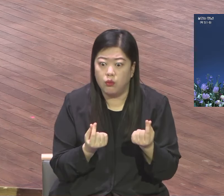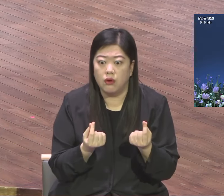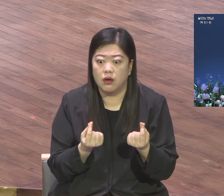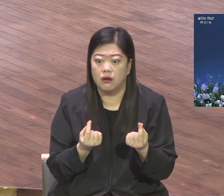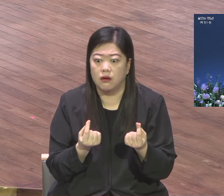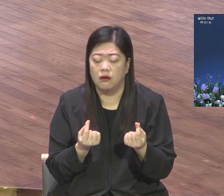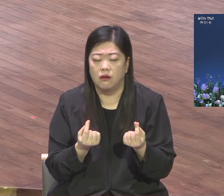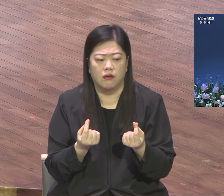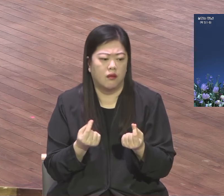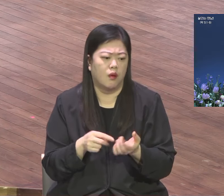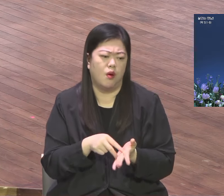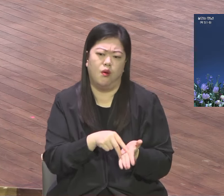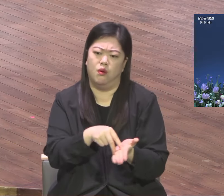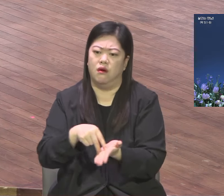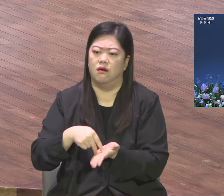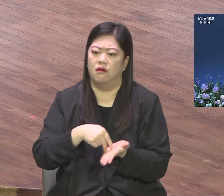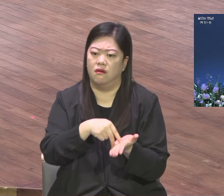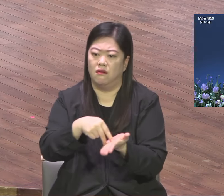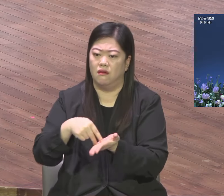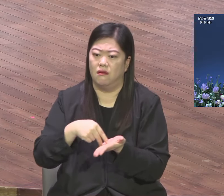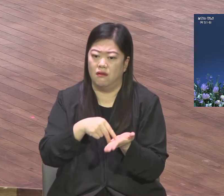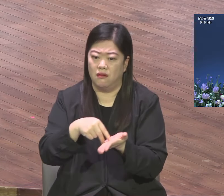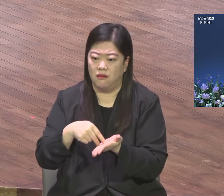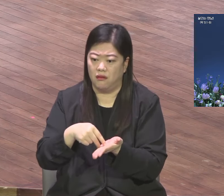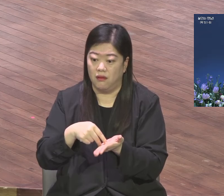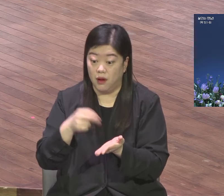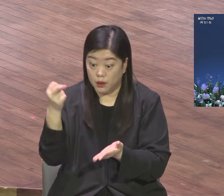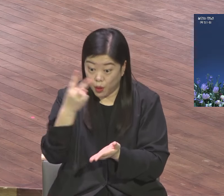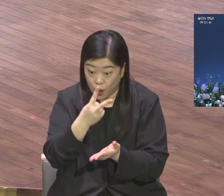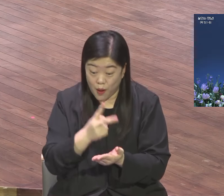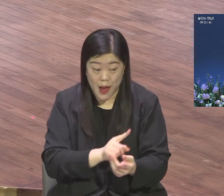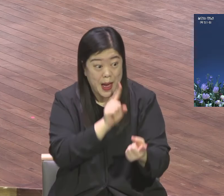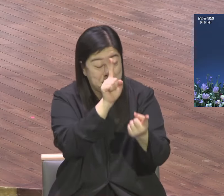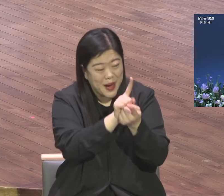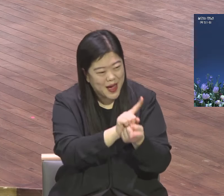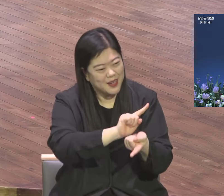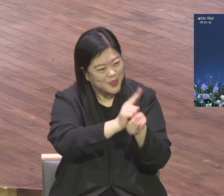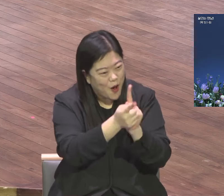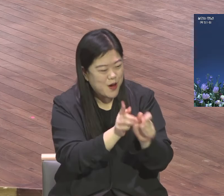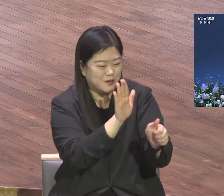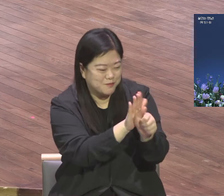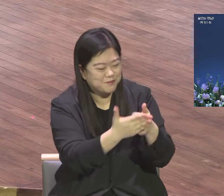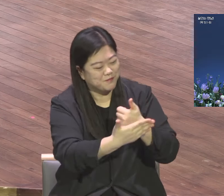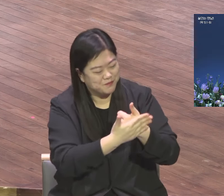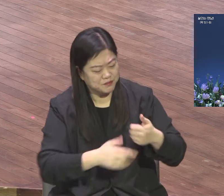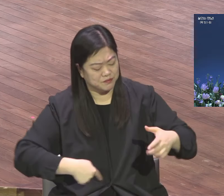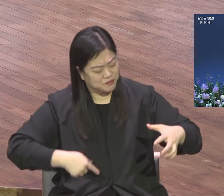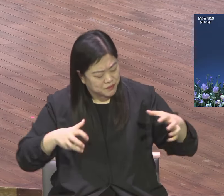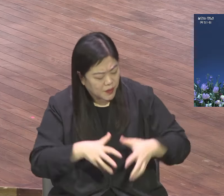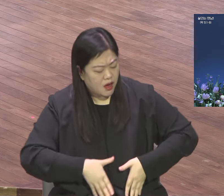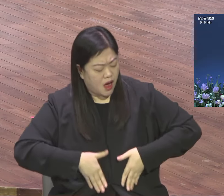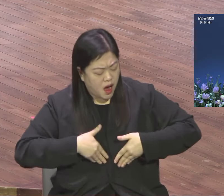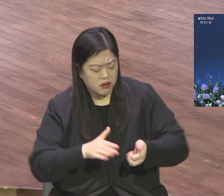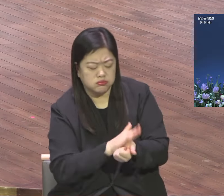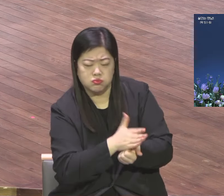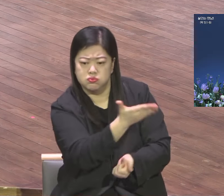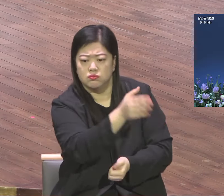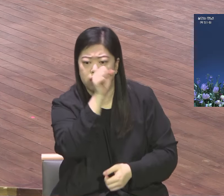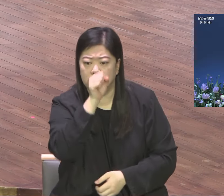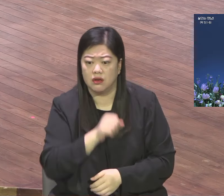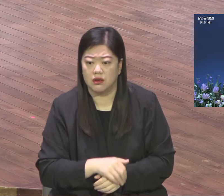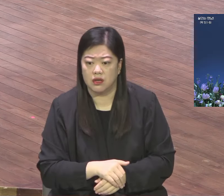인간관계나 많은 만남이 경쟁적 만남, 서로 상처를 주는 만남, 그것이